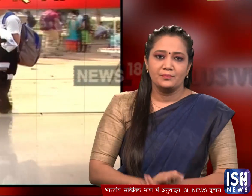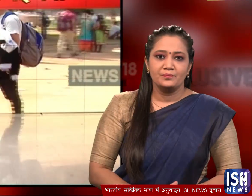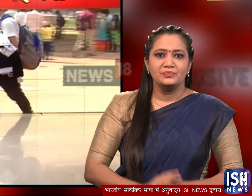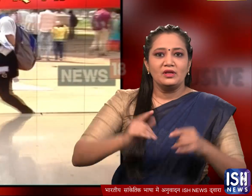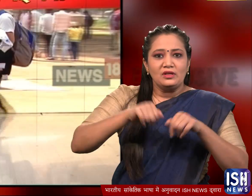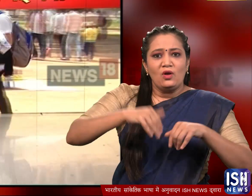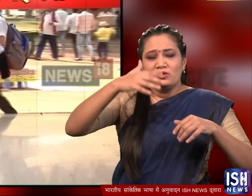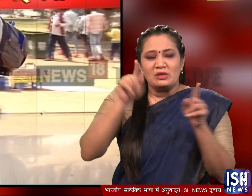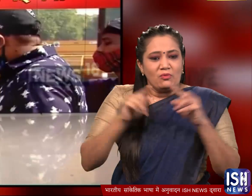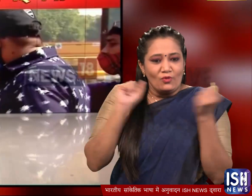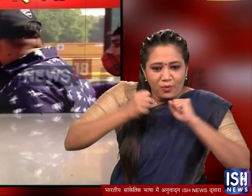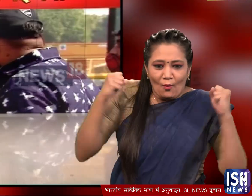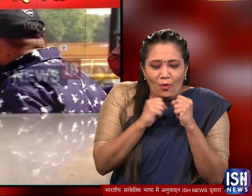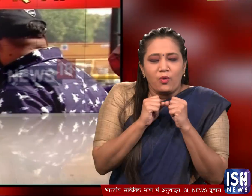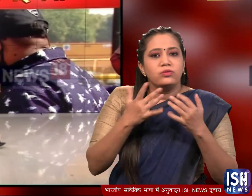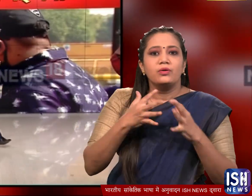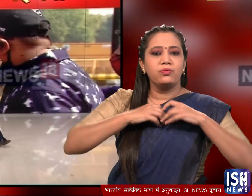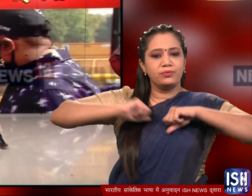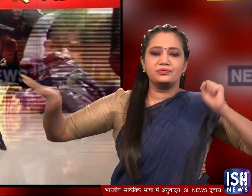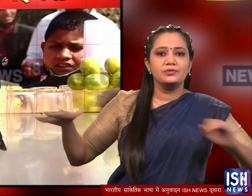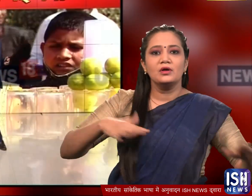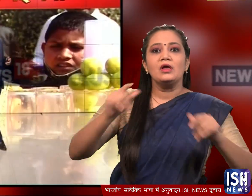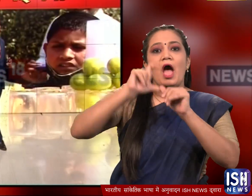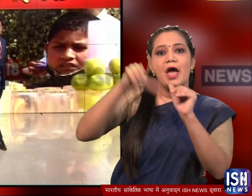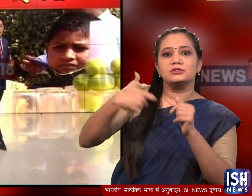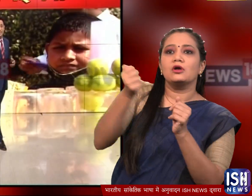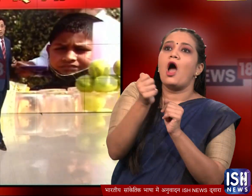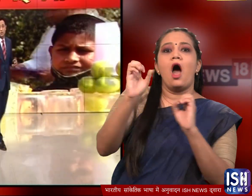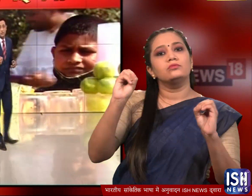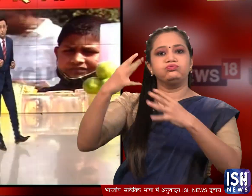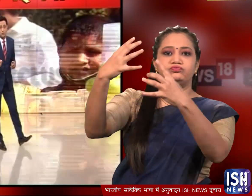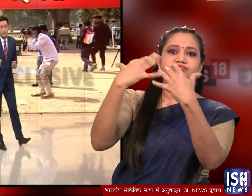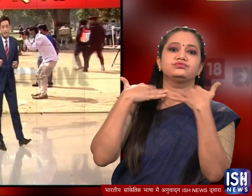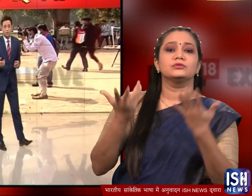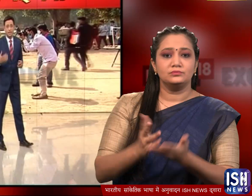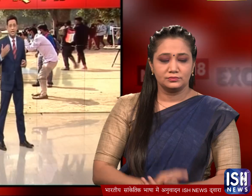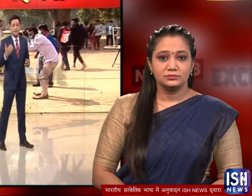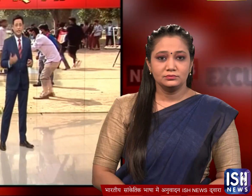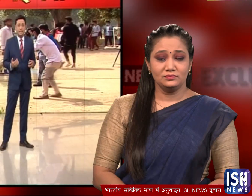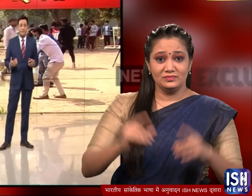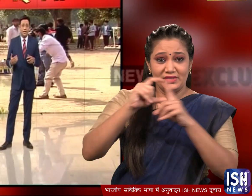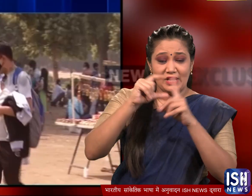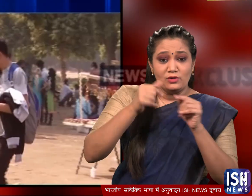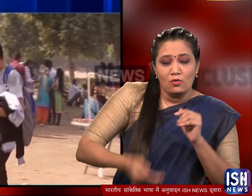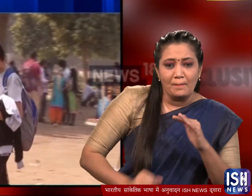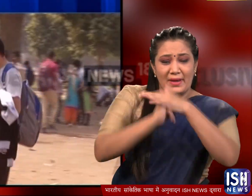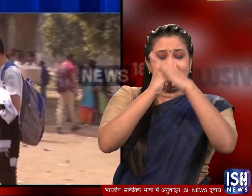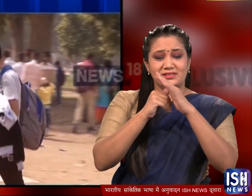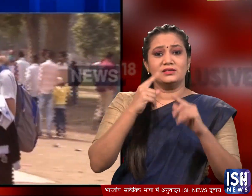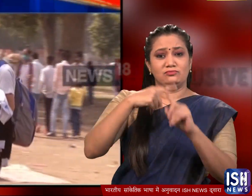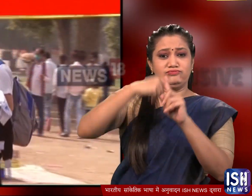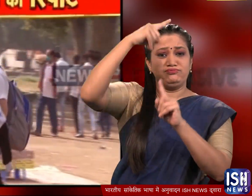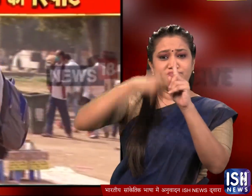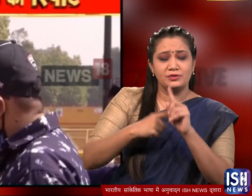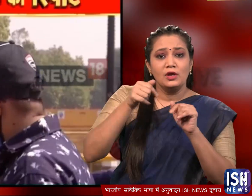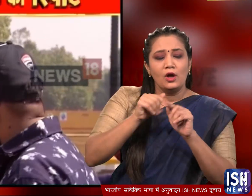लिए गर्म कपड़े पहनना मुश्किल हो रहा है और गर्मी से बचने के लिए अभी से AC चलाने की जरूरत महसूस होने लगी है, क्योंकि दिल्ली में अधिकतम तापमान